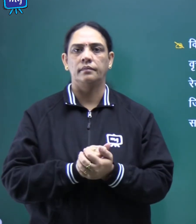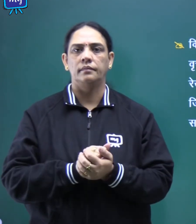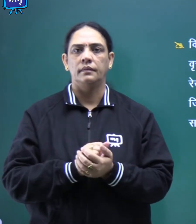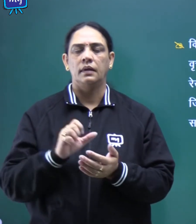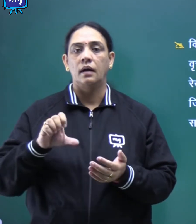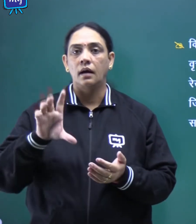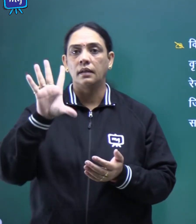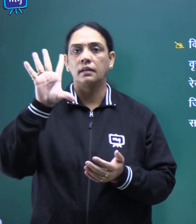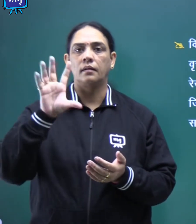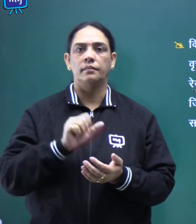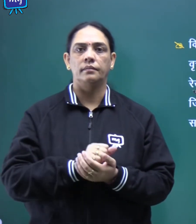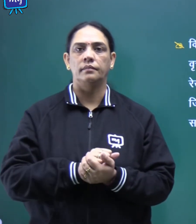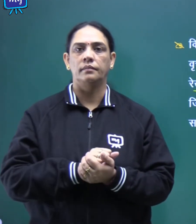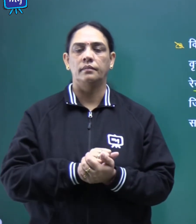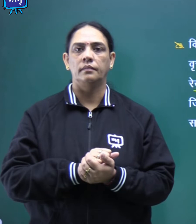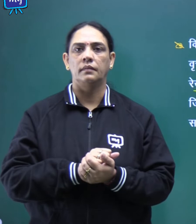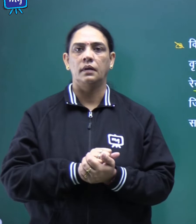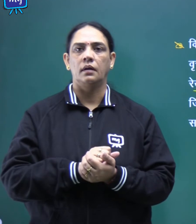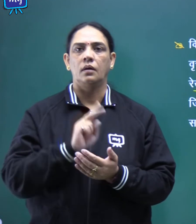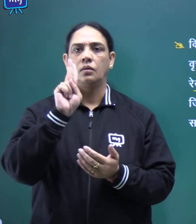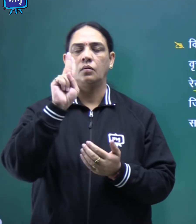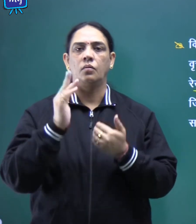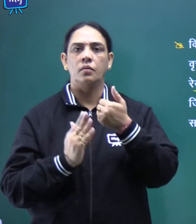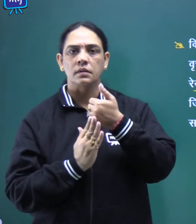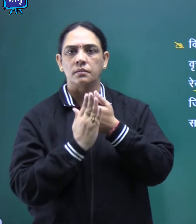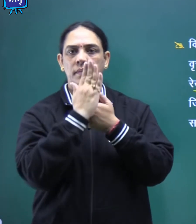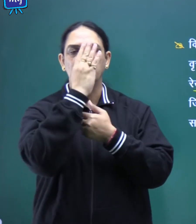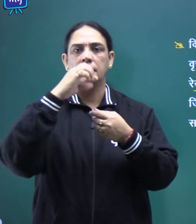अधिकतम दो स्पर्श रेखाएं